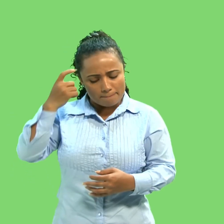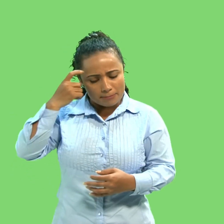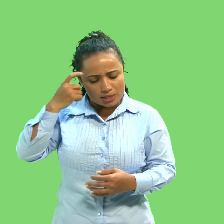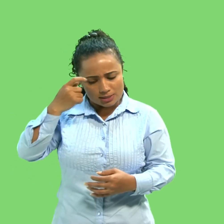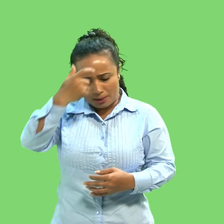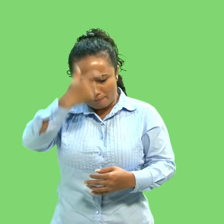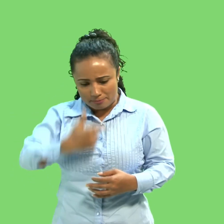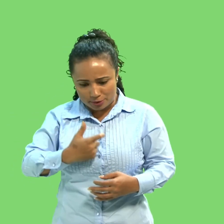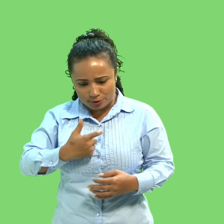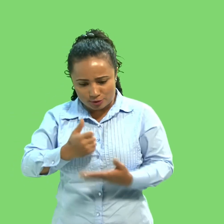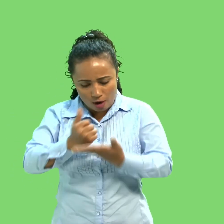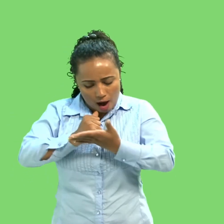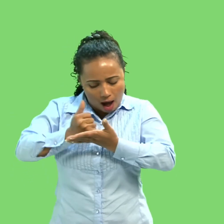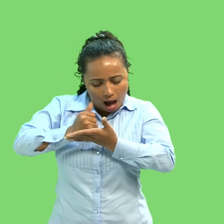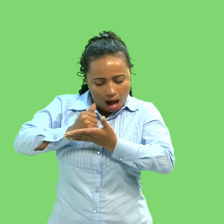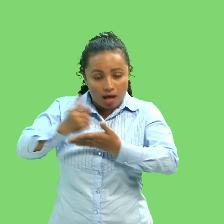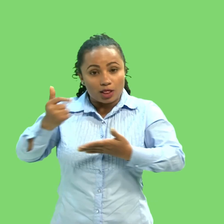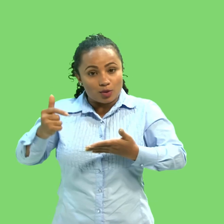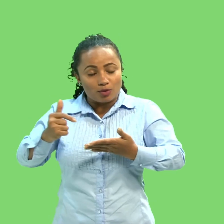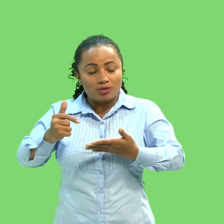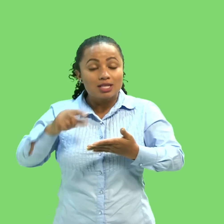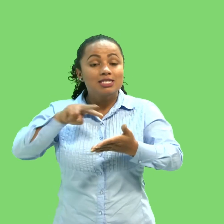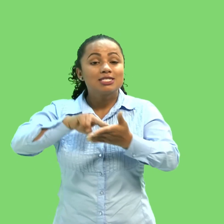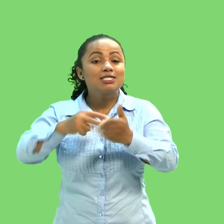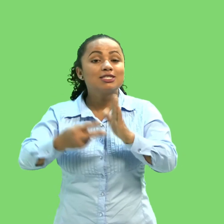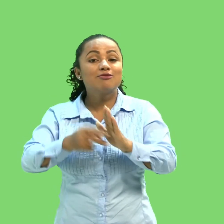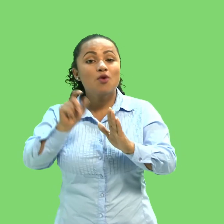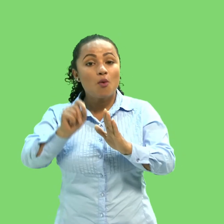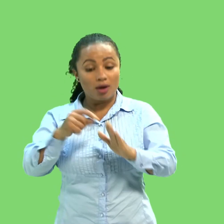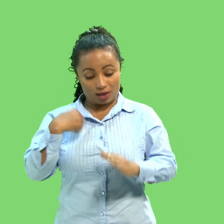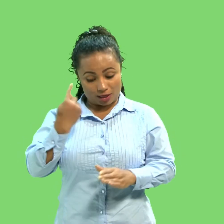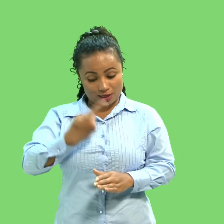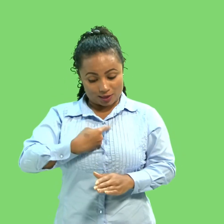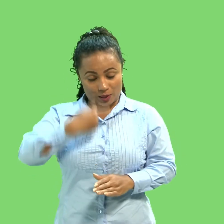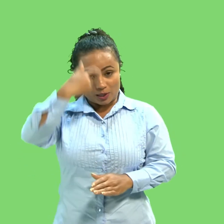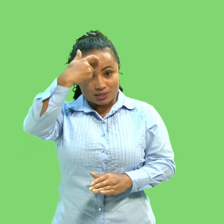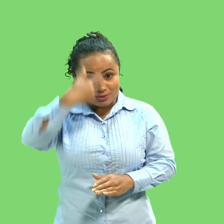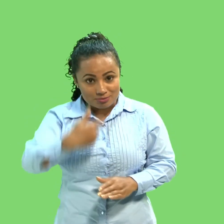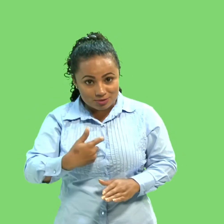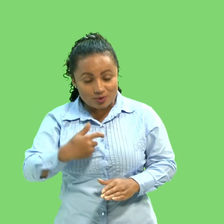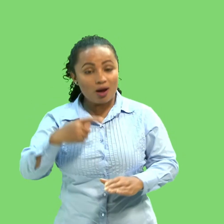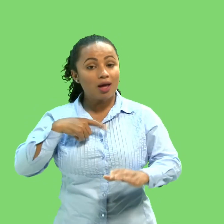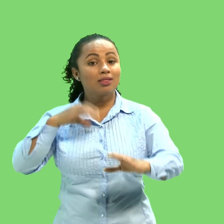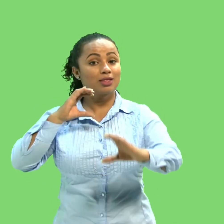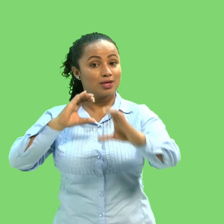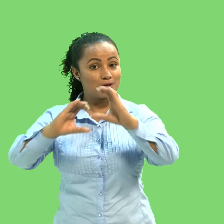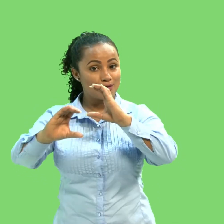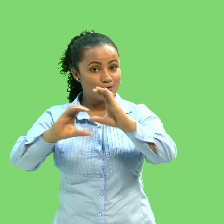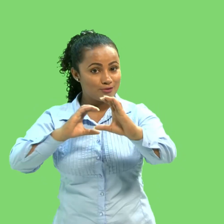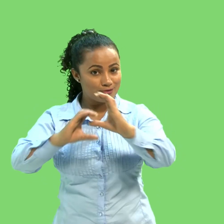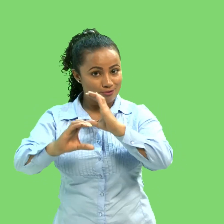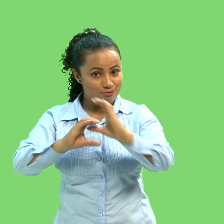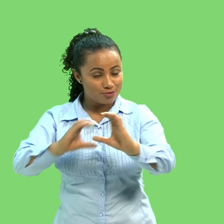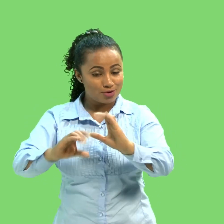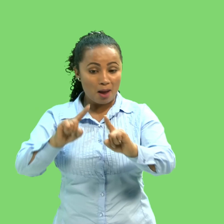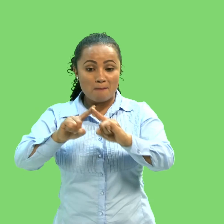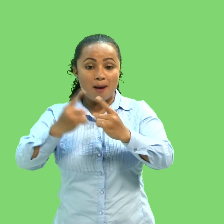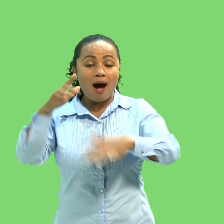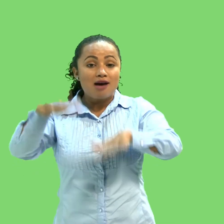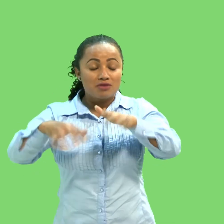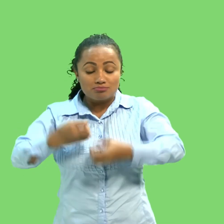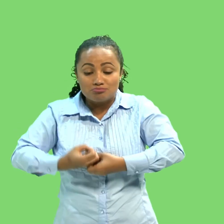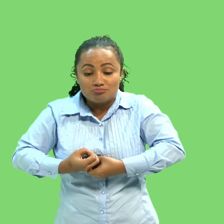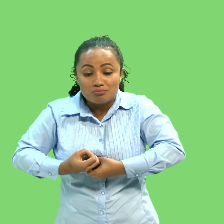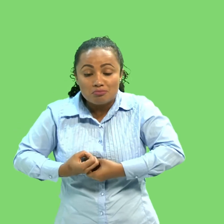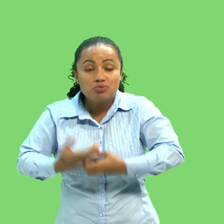dizer significa nos compreendermos como indivíduos que comunicam, mas que não podem controlar o que dizem, porque